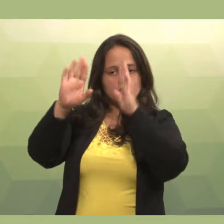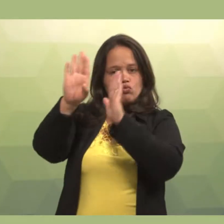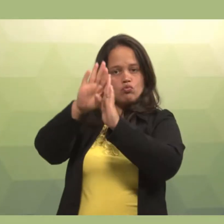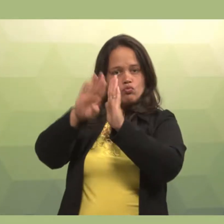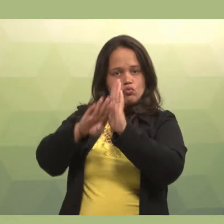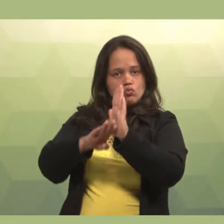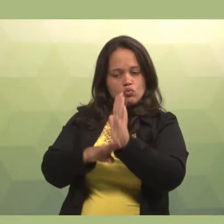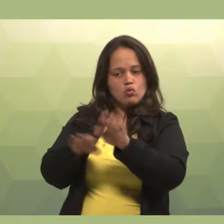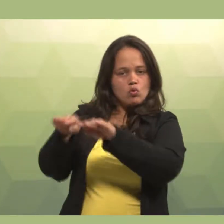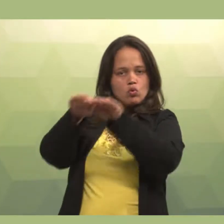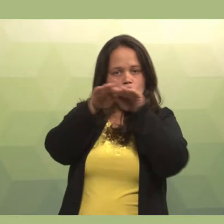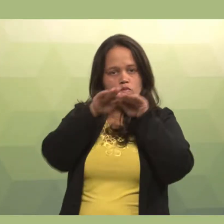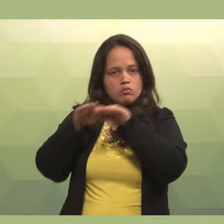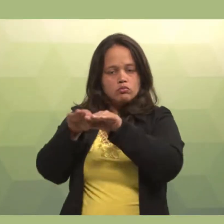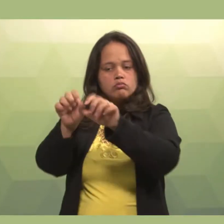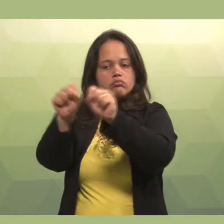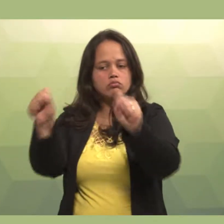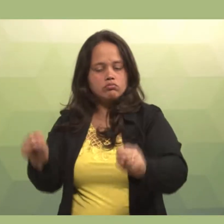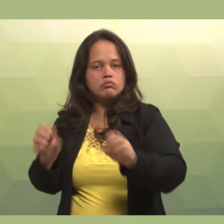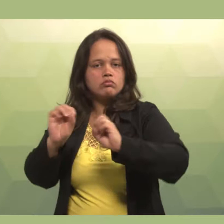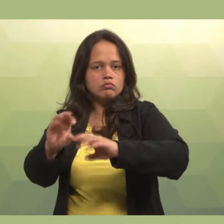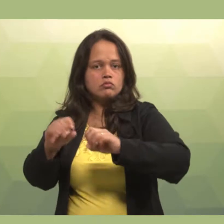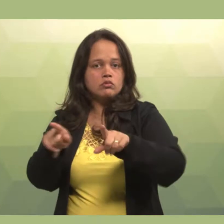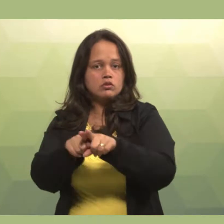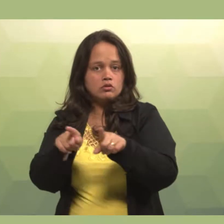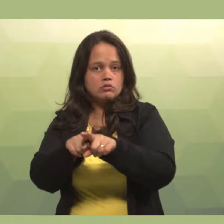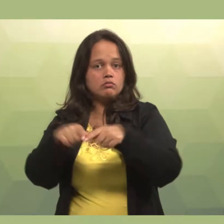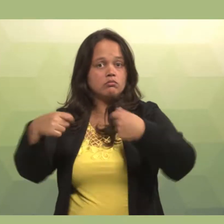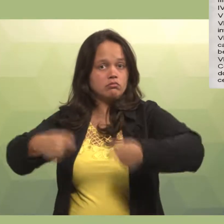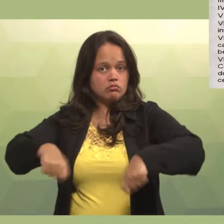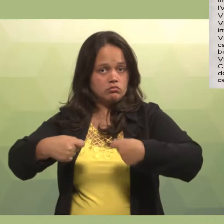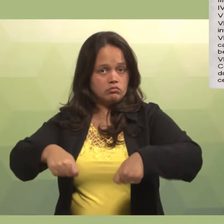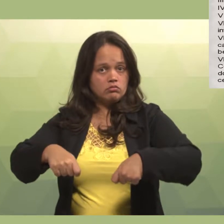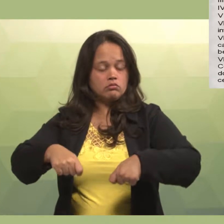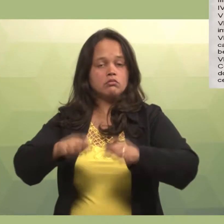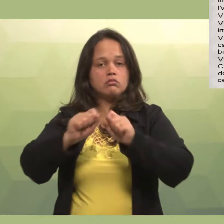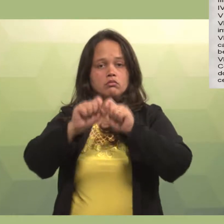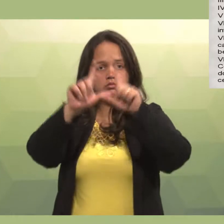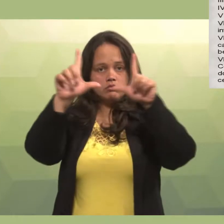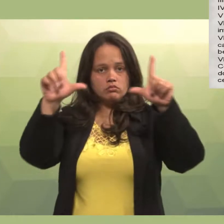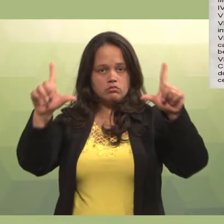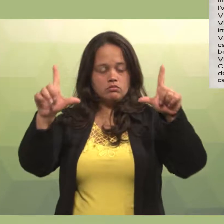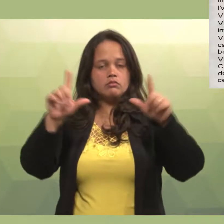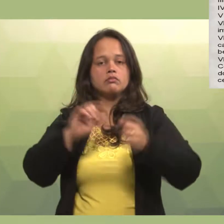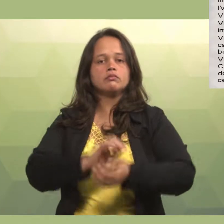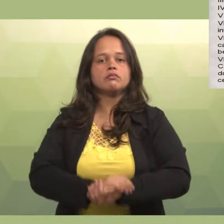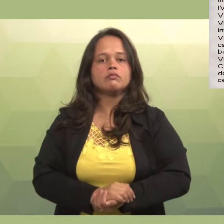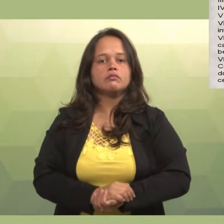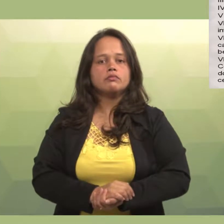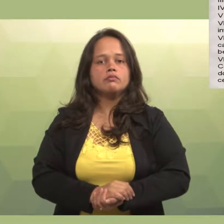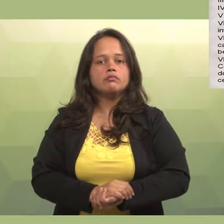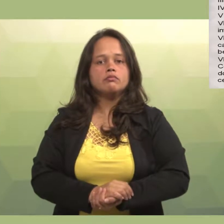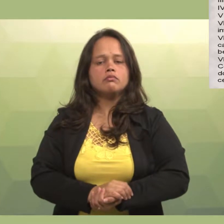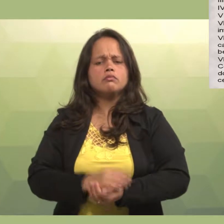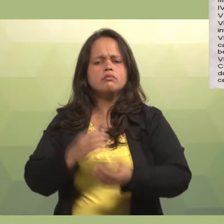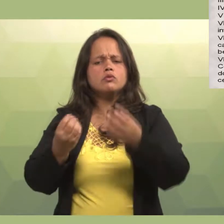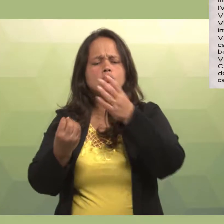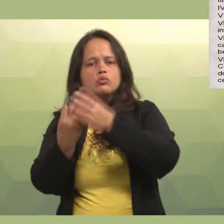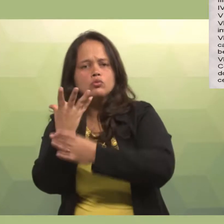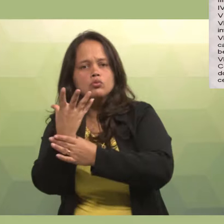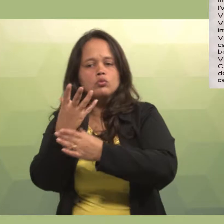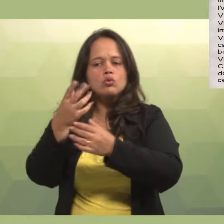ensino, terão a incumbência de elaborar e executar sua proposta pedagógica, administrar